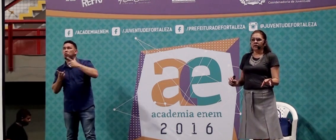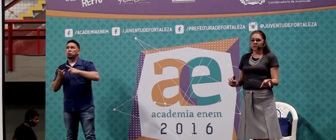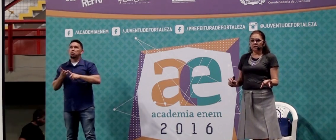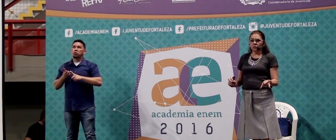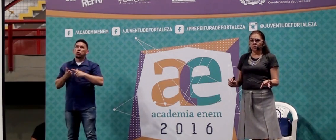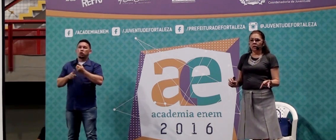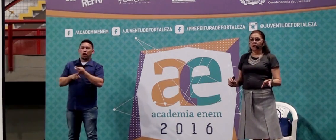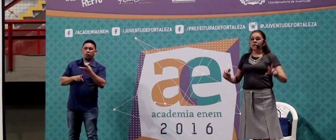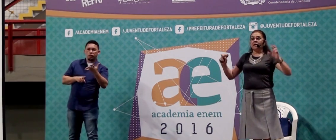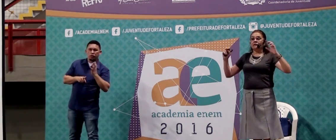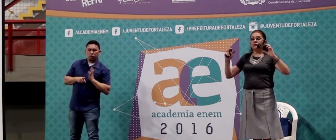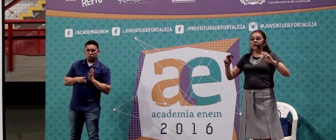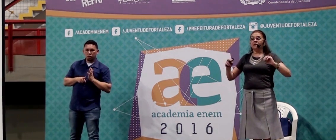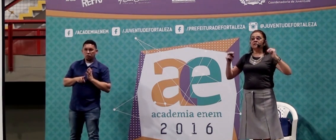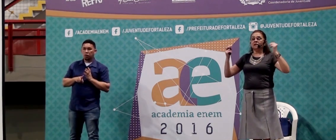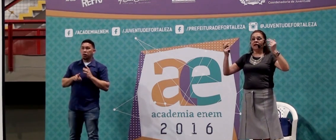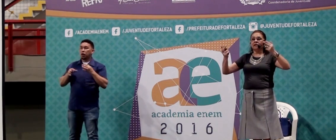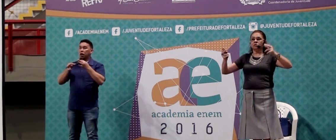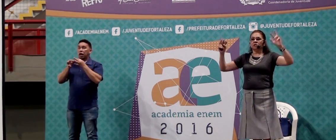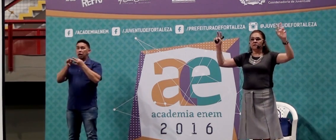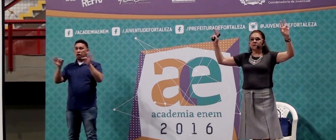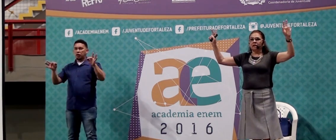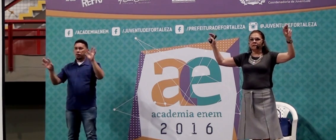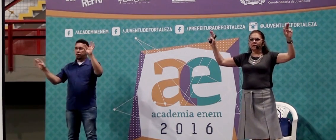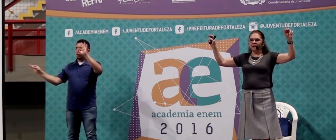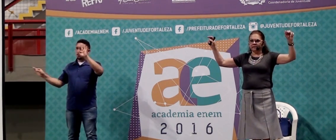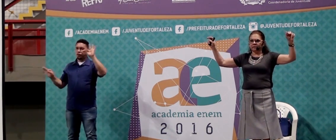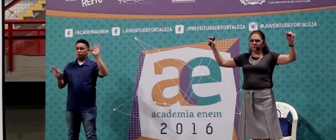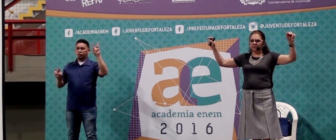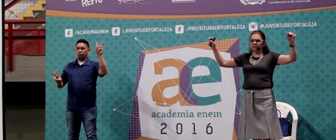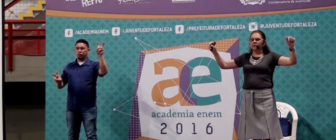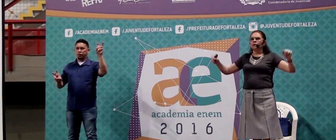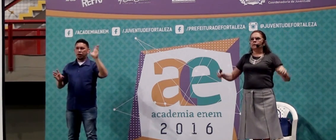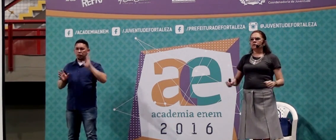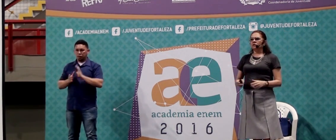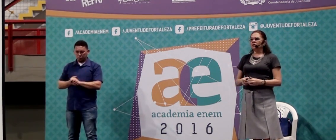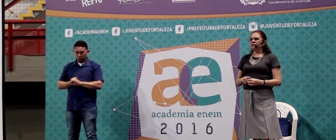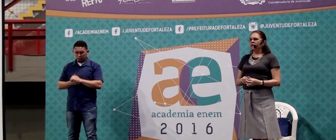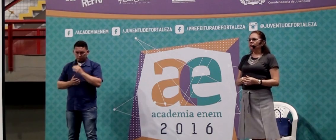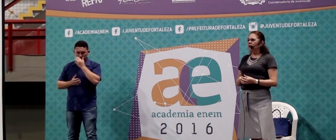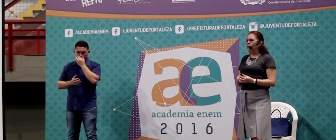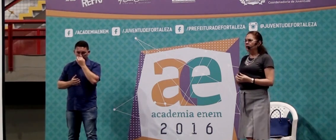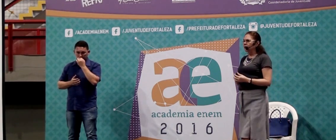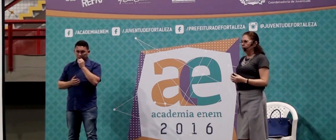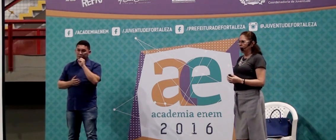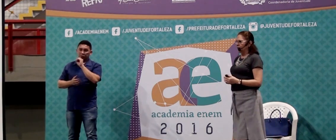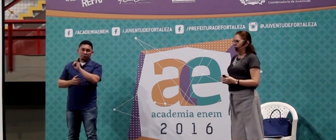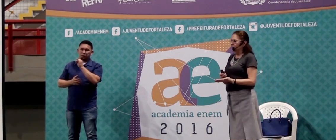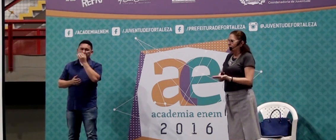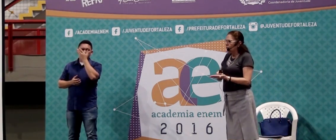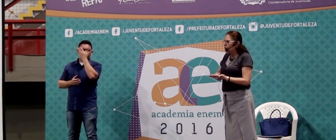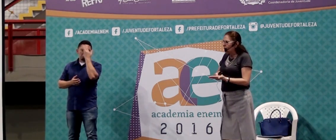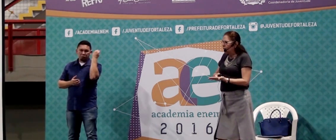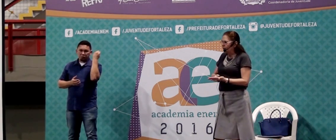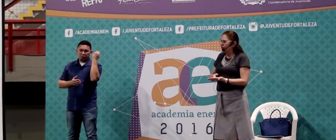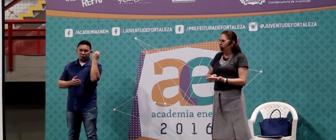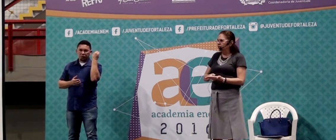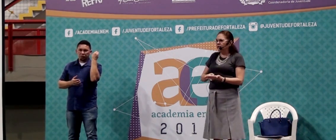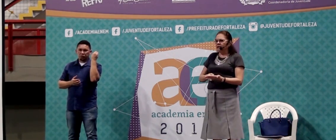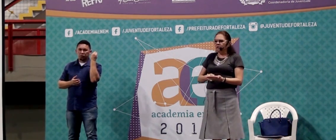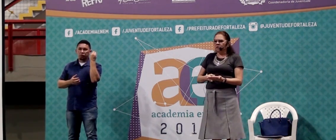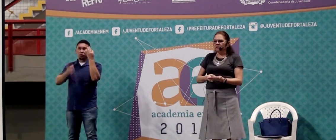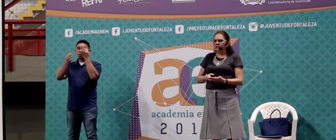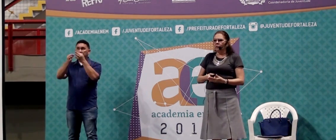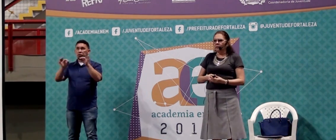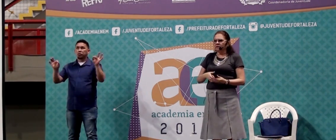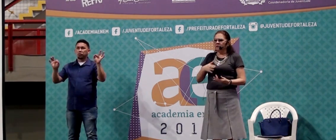um físico, e a frase que ele disse, entre aspas. Professora, se eu não me lembrar tal qual a frase